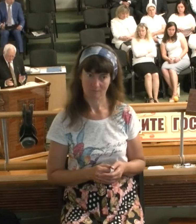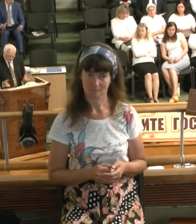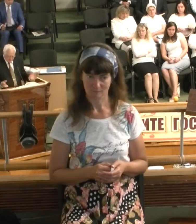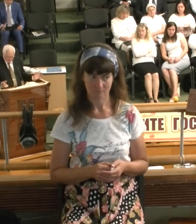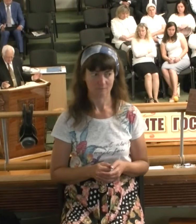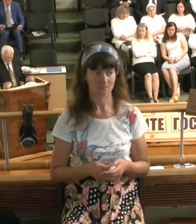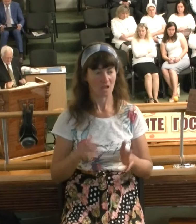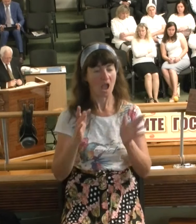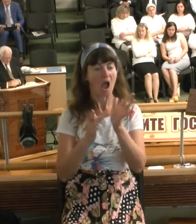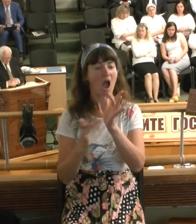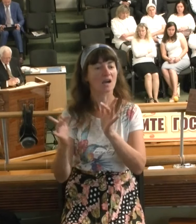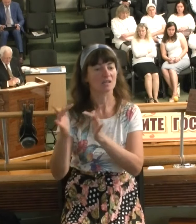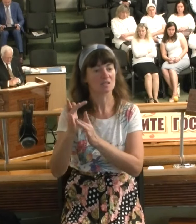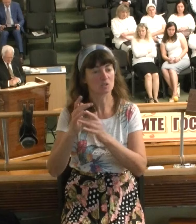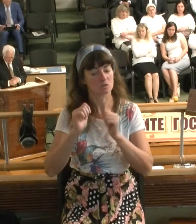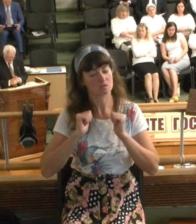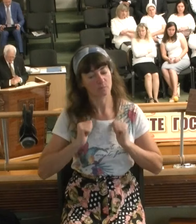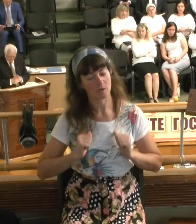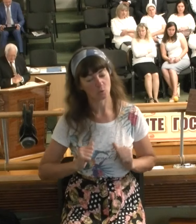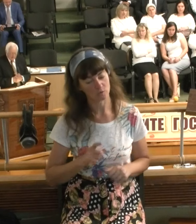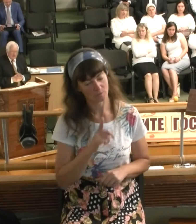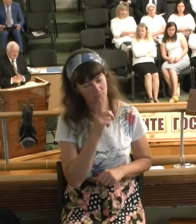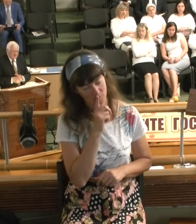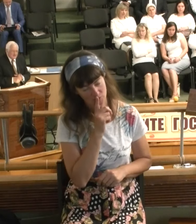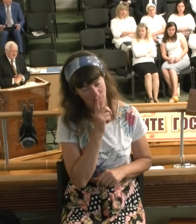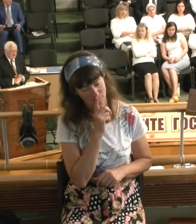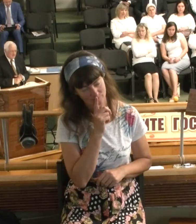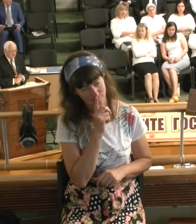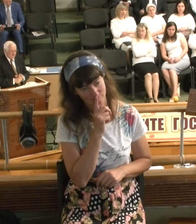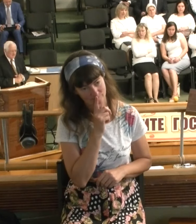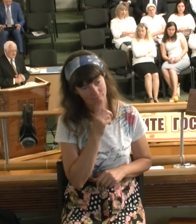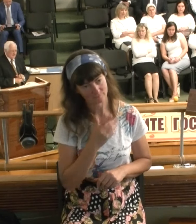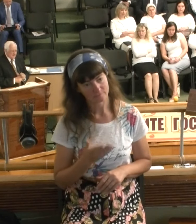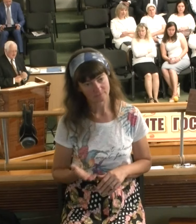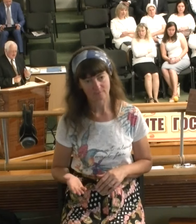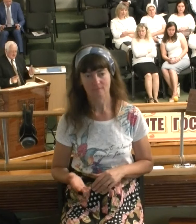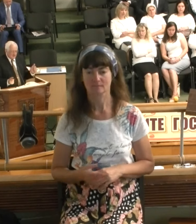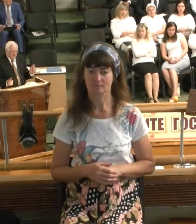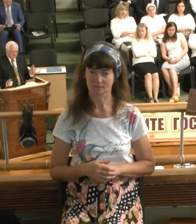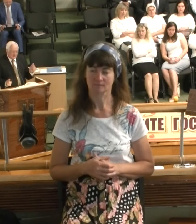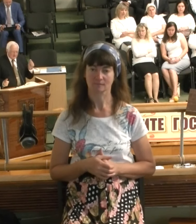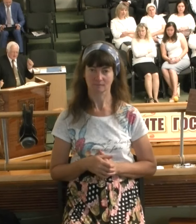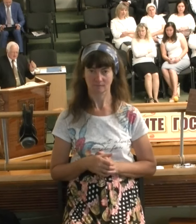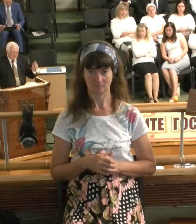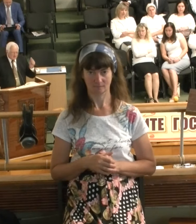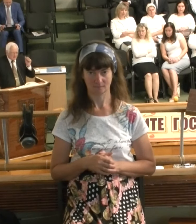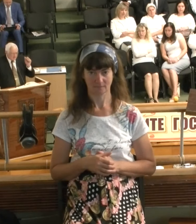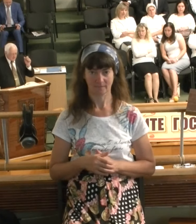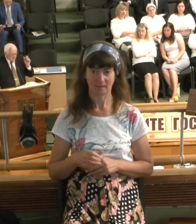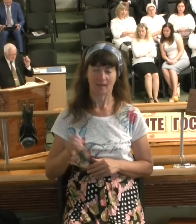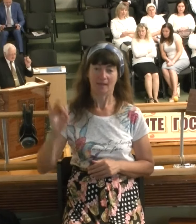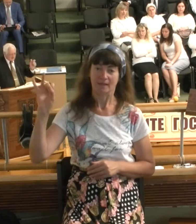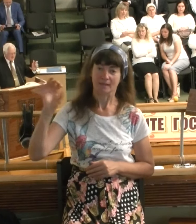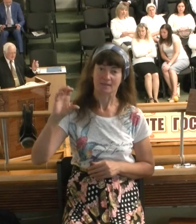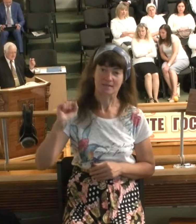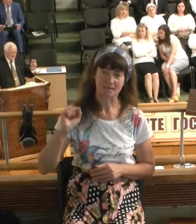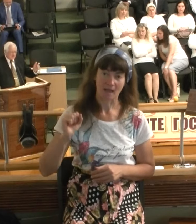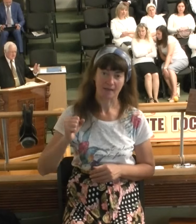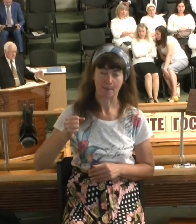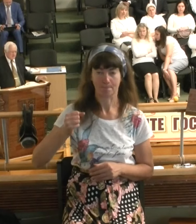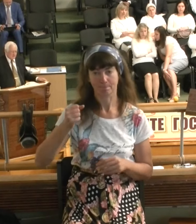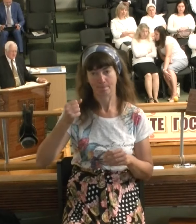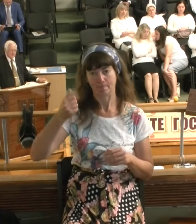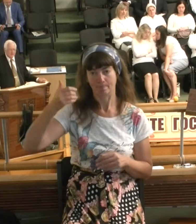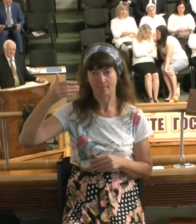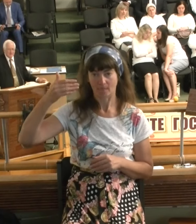Мы читаем Исаии 53 глава с 3 по 7 стих. Исаии 53 глава